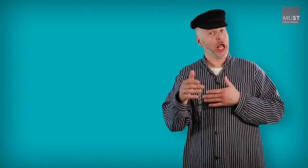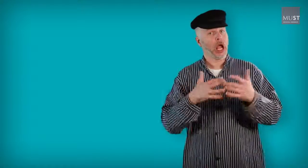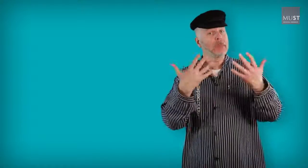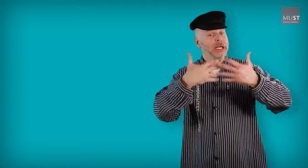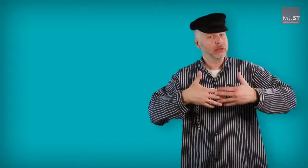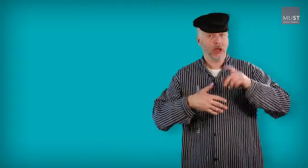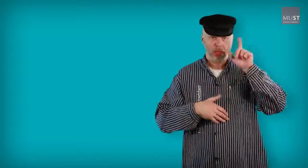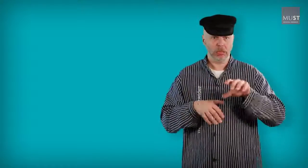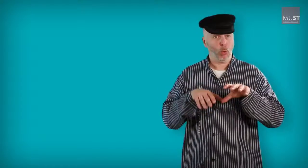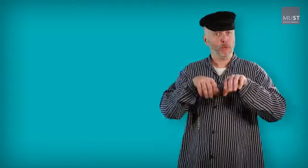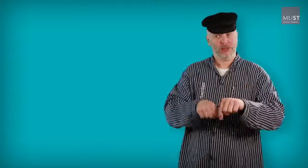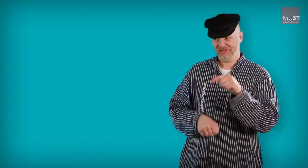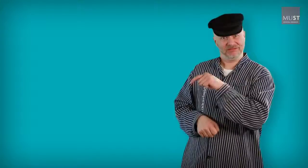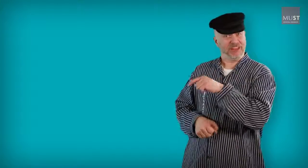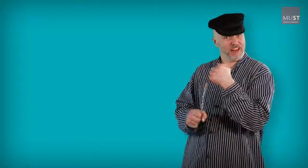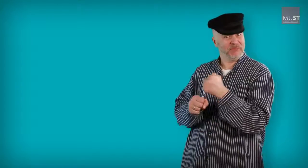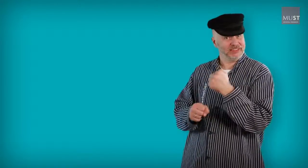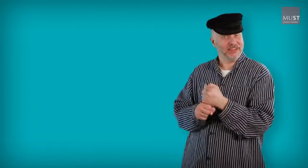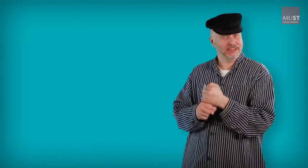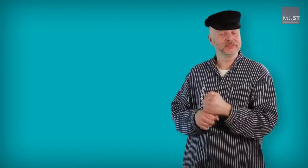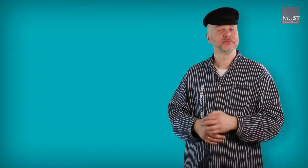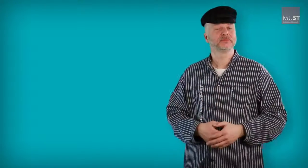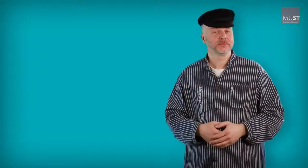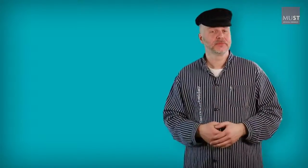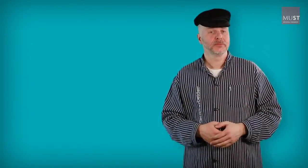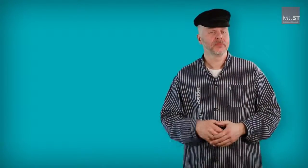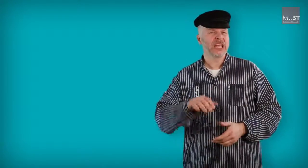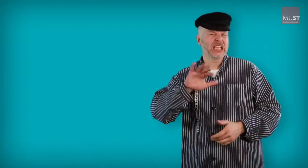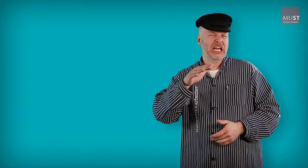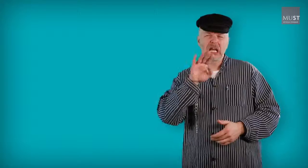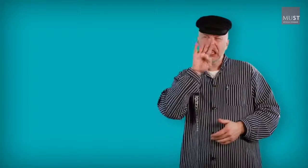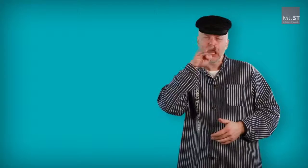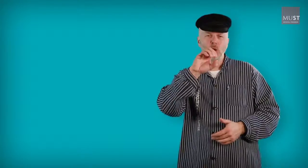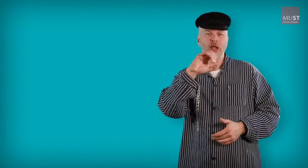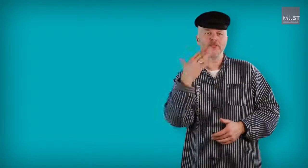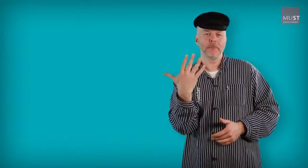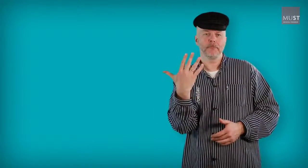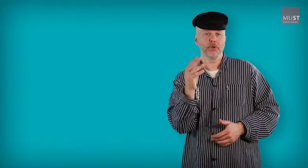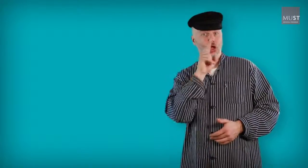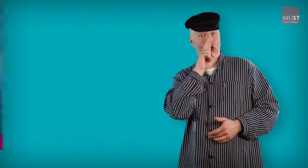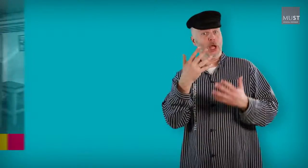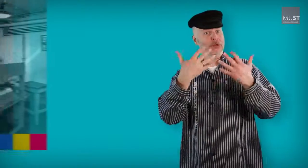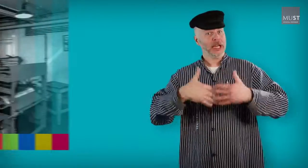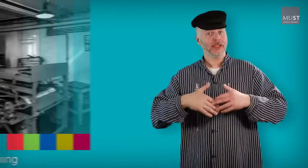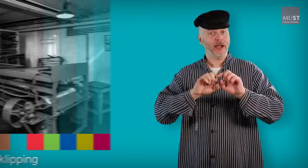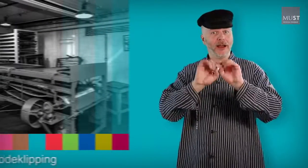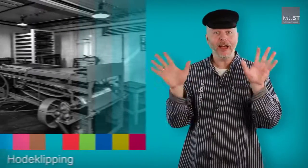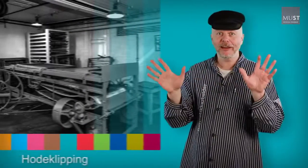Men så fikk jeg en idé om å lage en maskin som kunne overta dette arbeidet. Rundt 1905 var en ny maskin